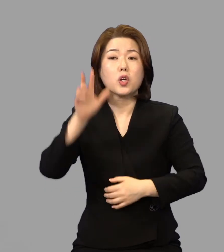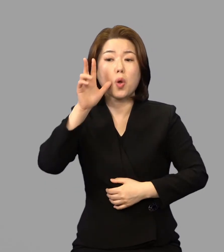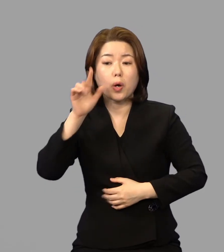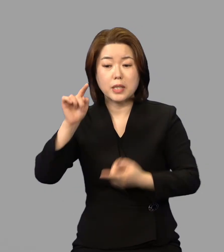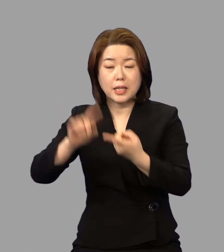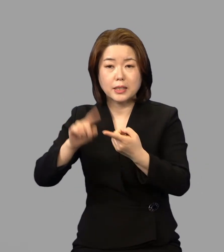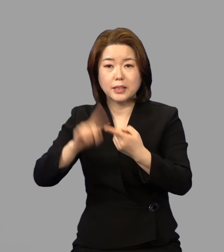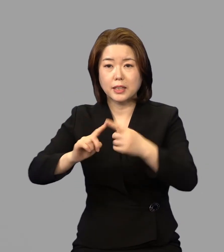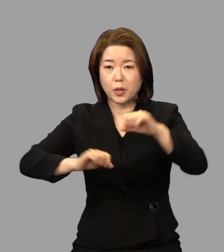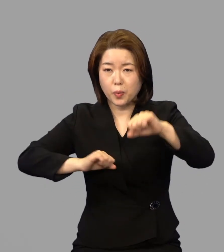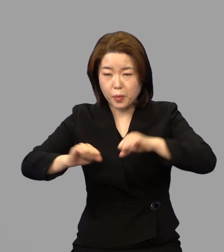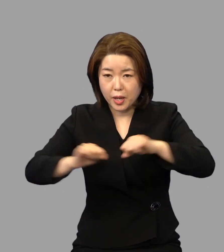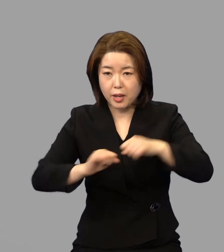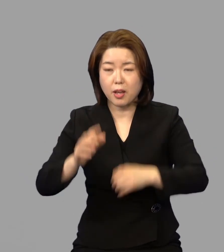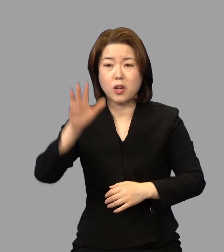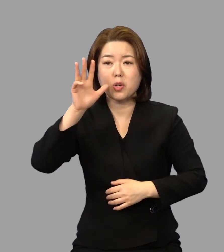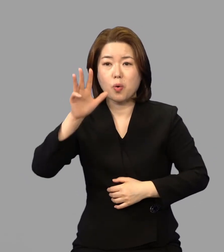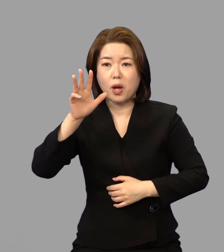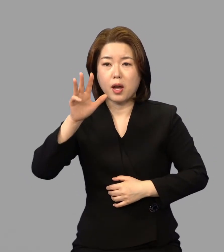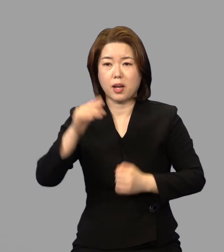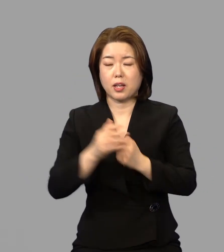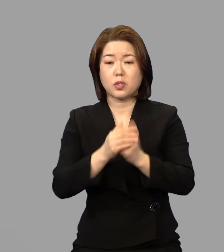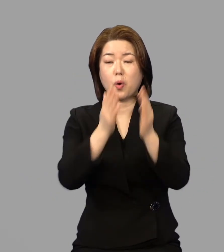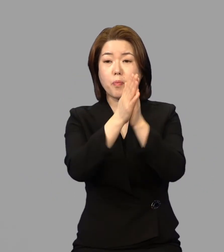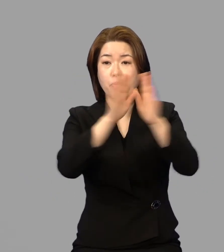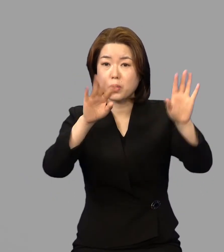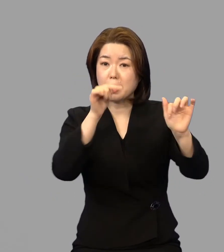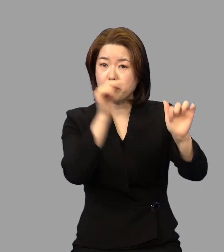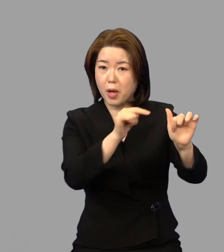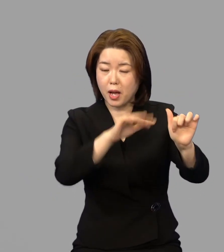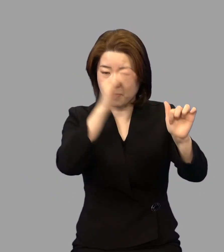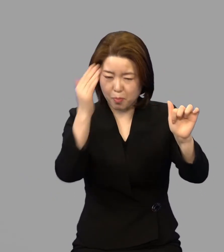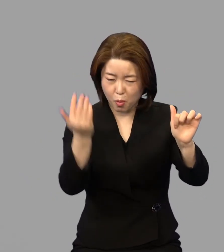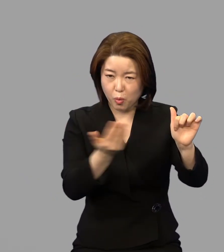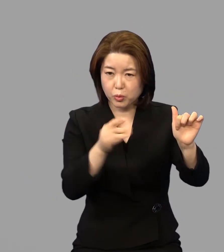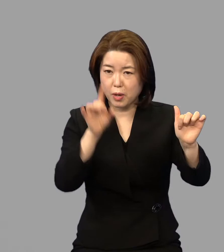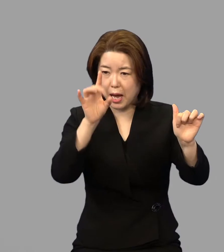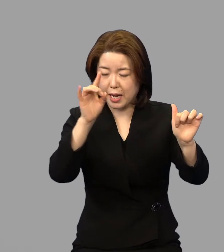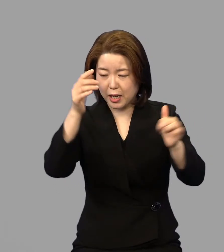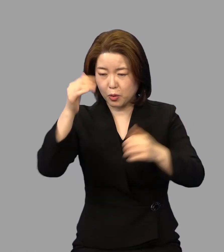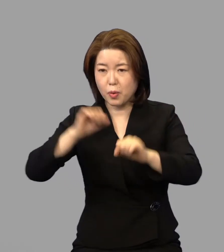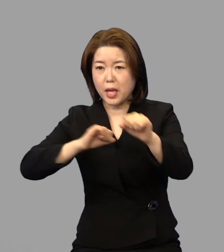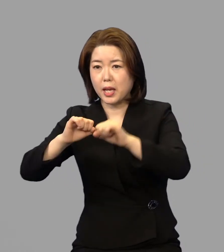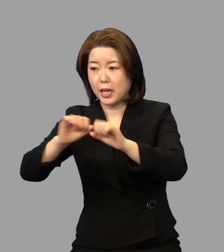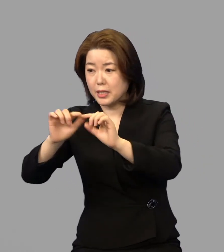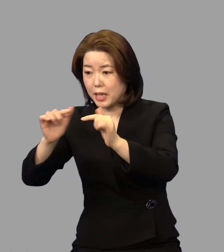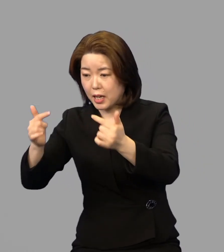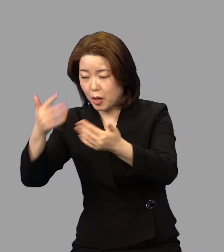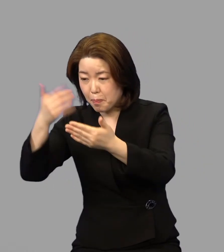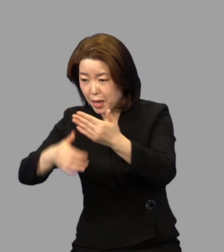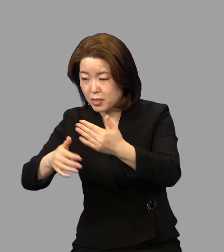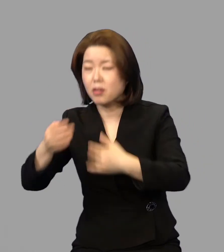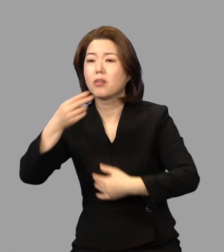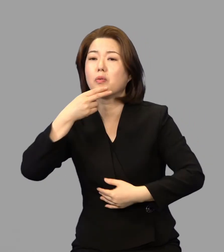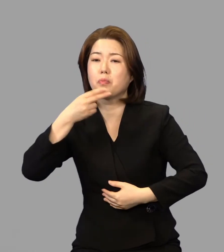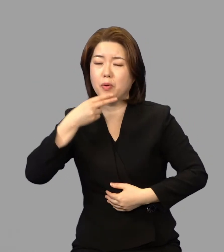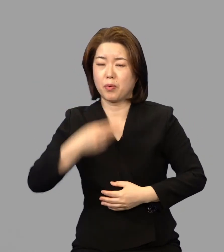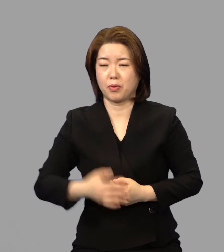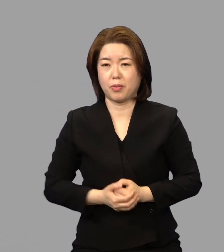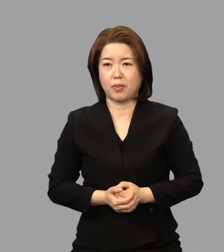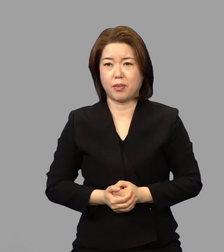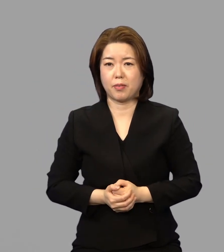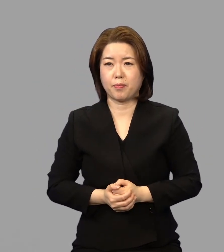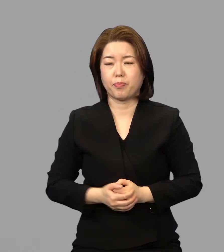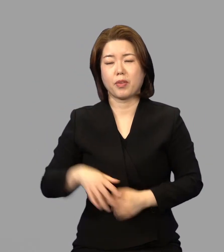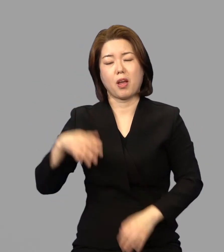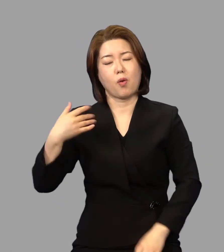그대로 행하여 여호와께서 모세에게 명하신 모든 것을 하나도 행하지 아니한 것이 없었더라.